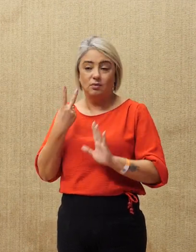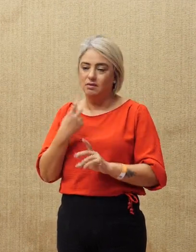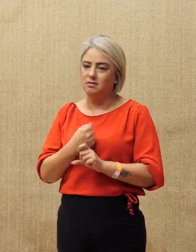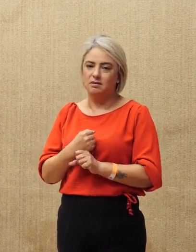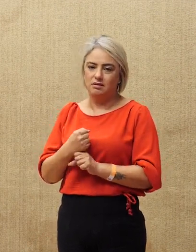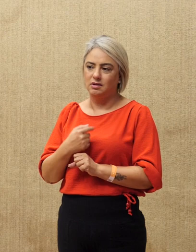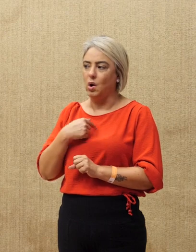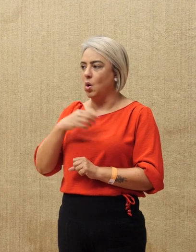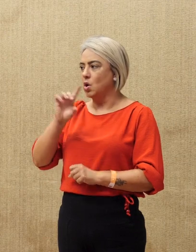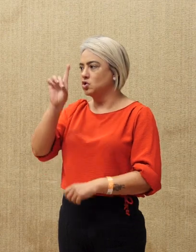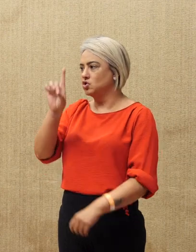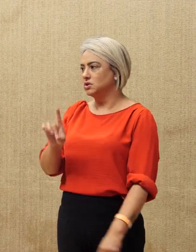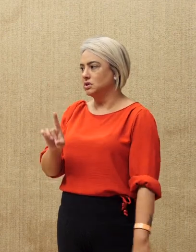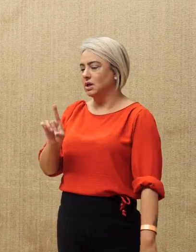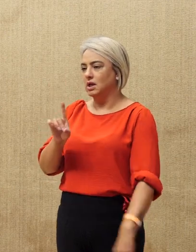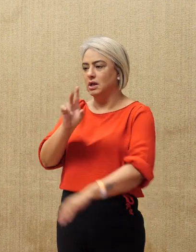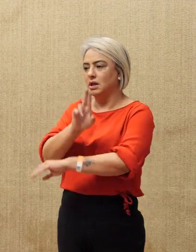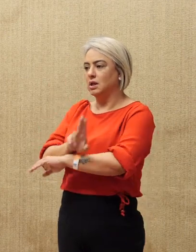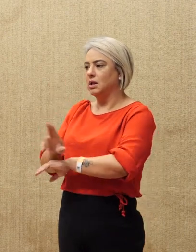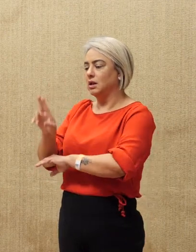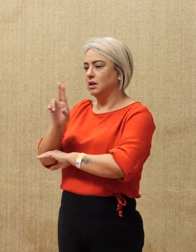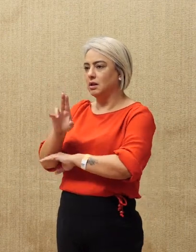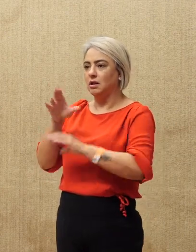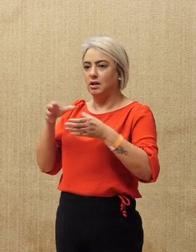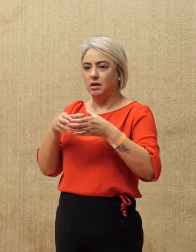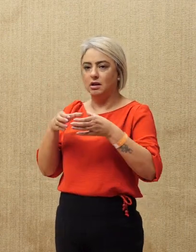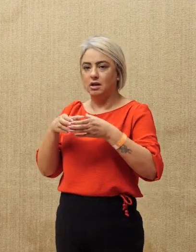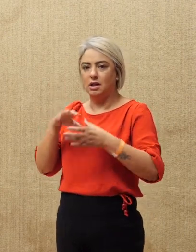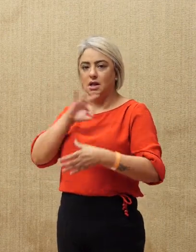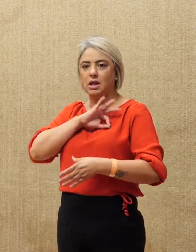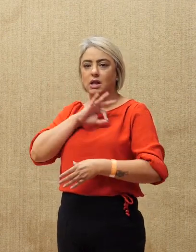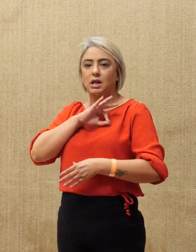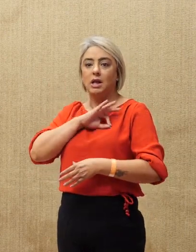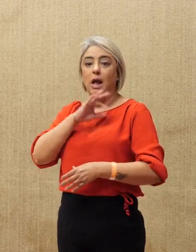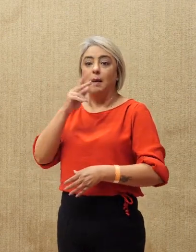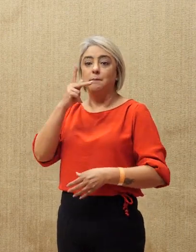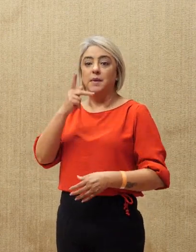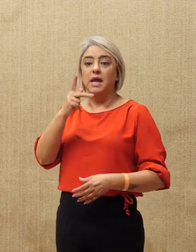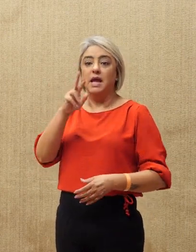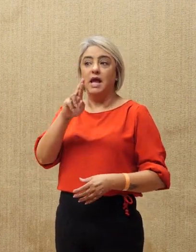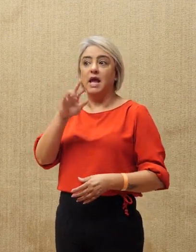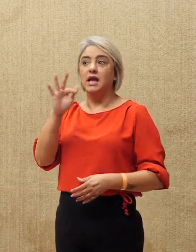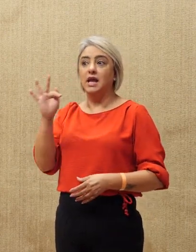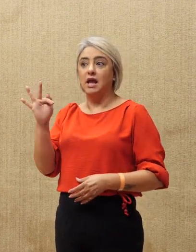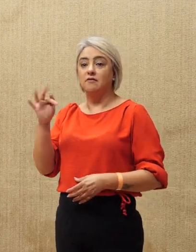Hoje, eu sou o diretor da Universidade Corporativa da Polícia Rodoviária Federal.